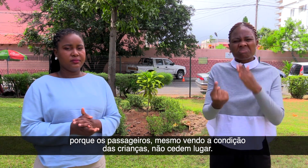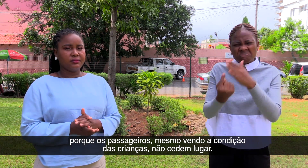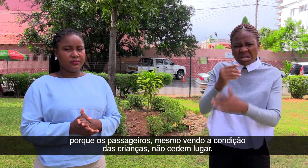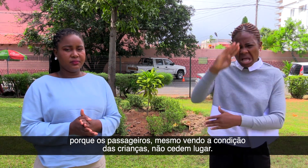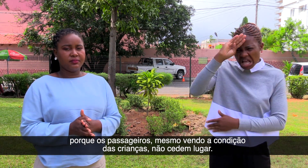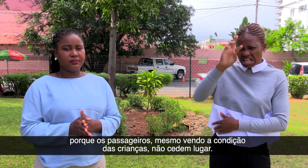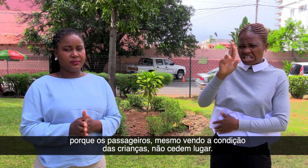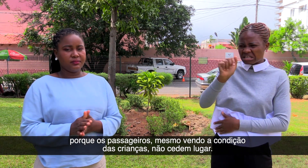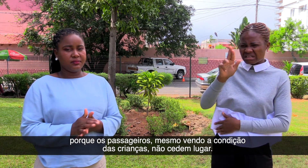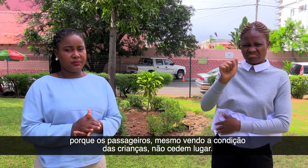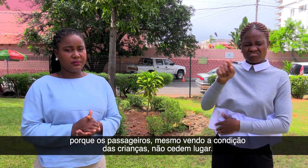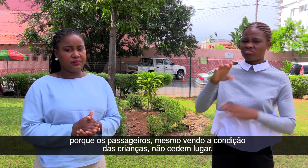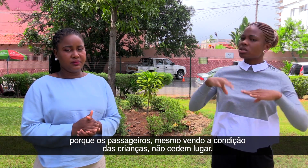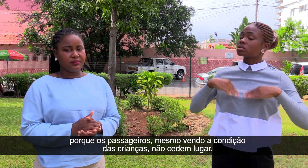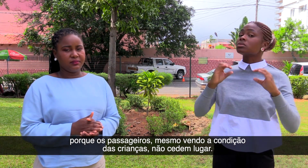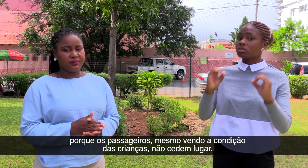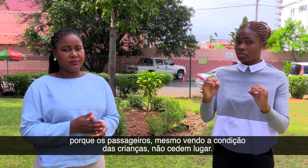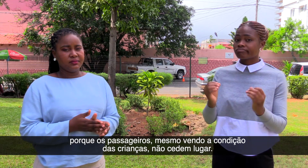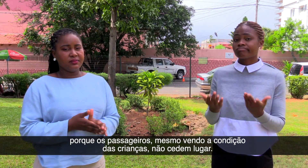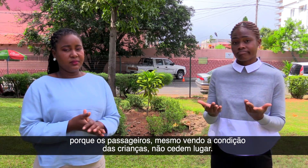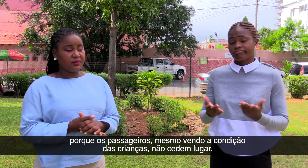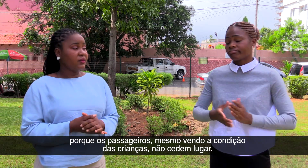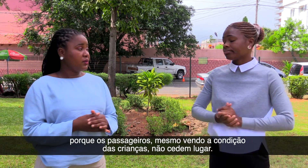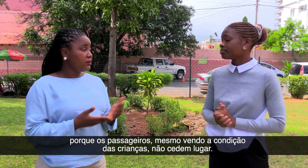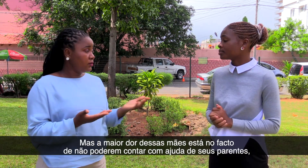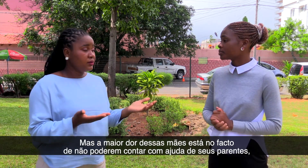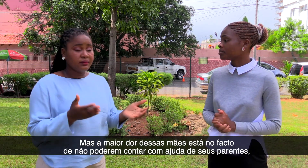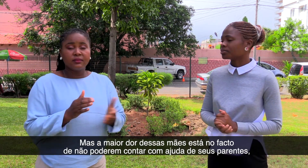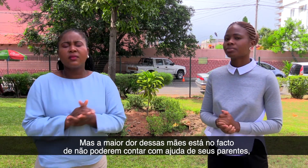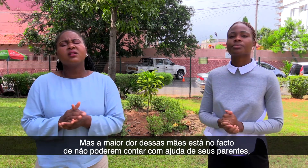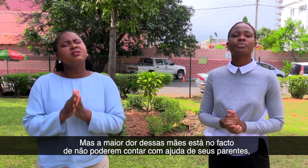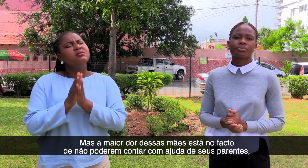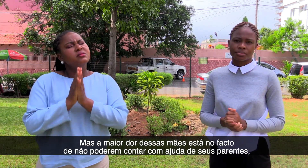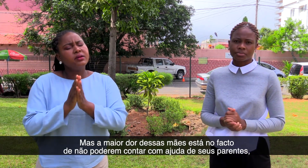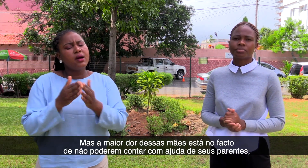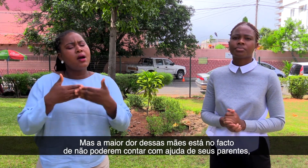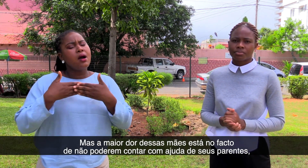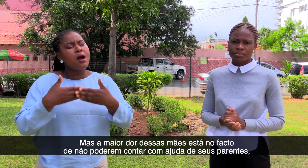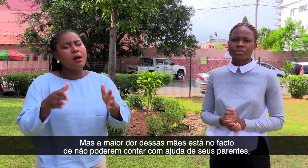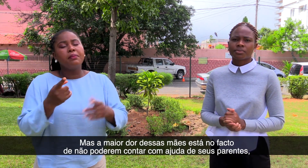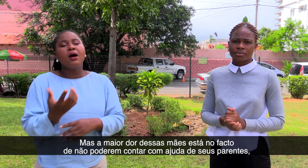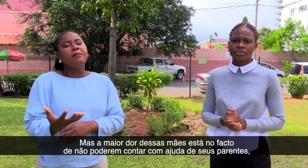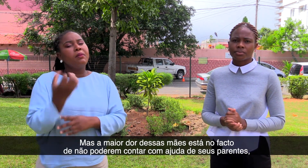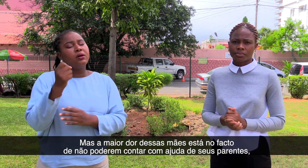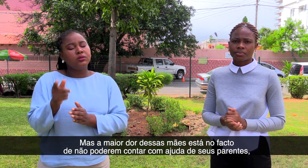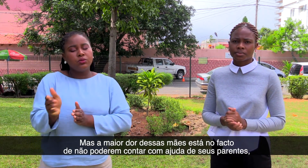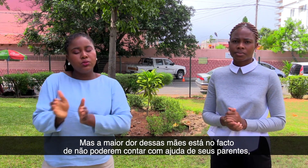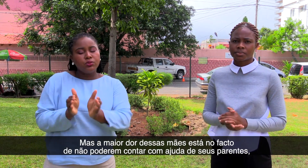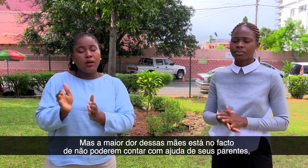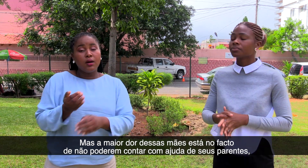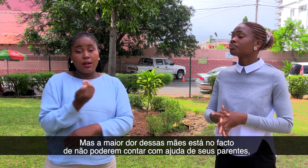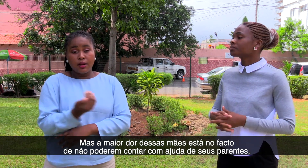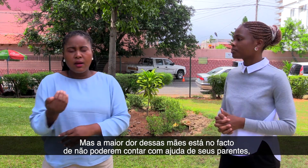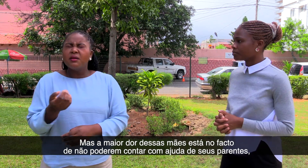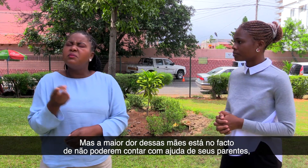lugar. Mas, a maior dor dessas mães está no fato de não poderem contar com a ajuda de seus parentes.